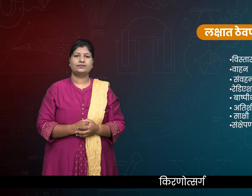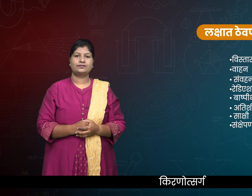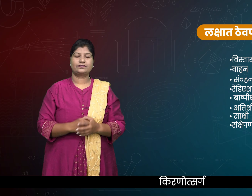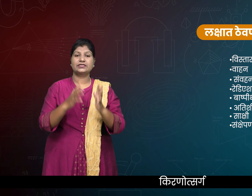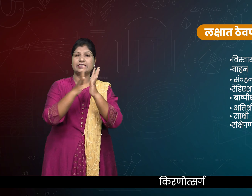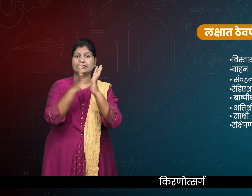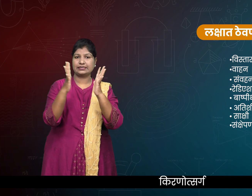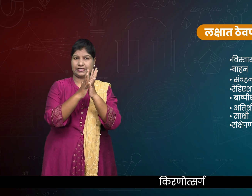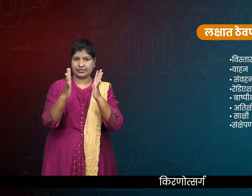किरणोत्सर्ग,